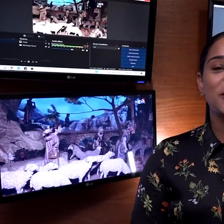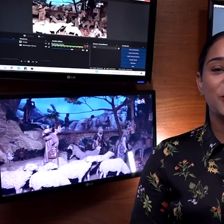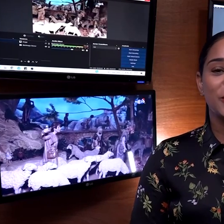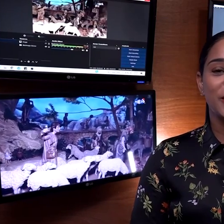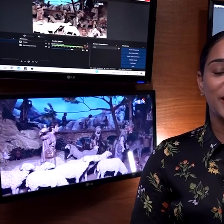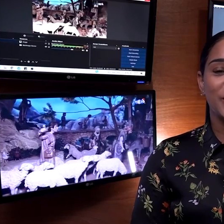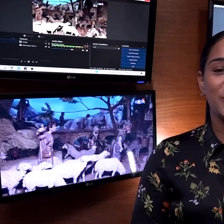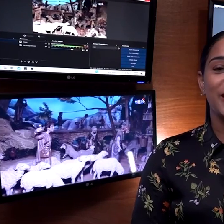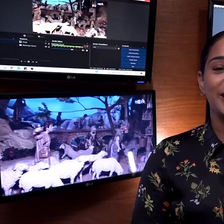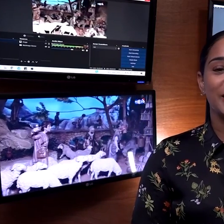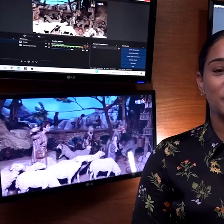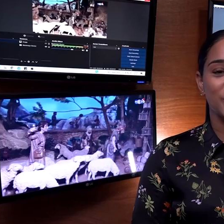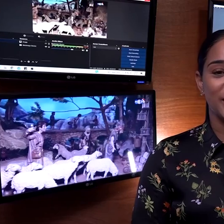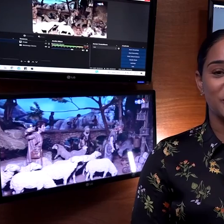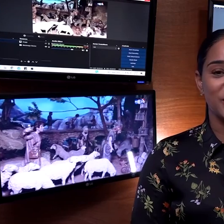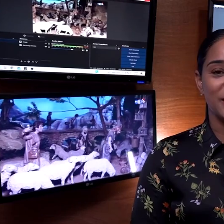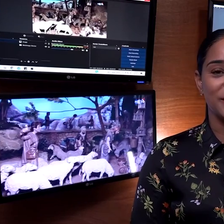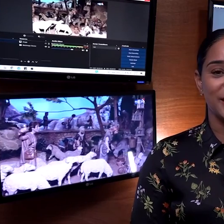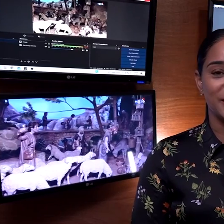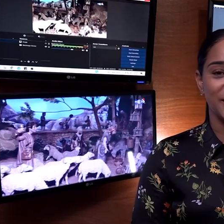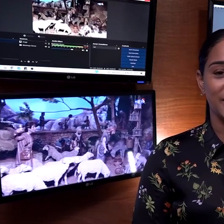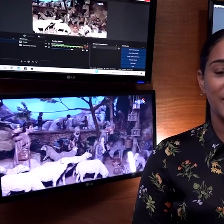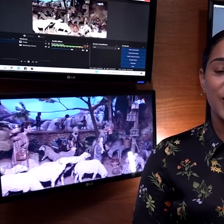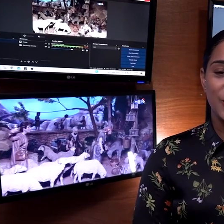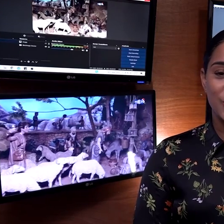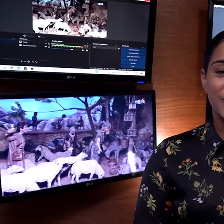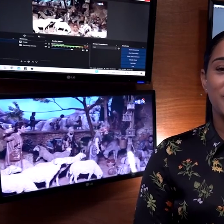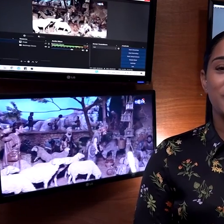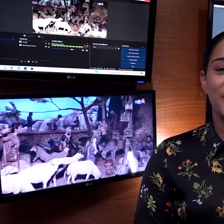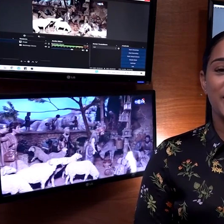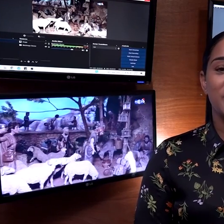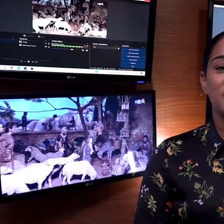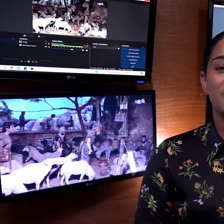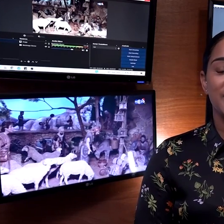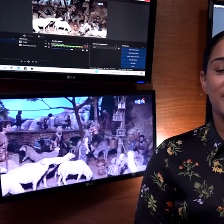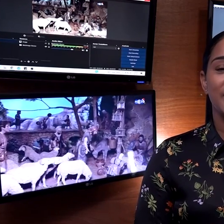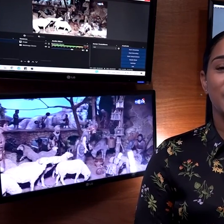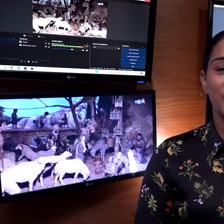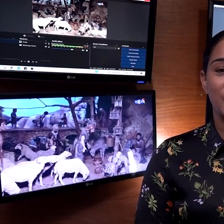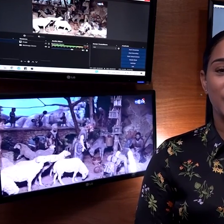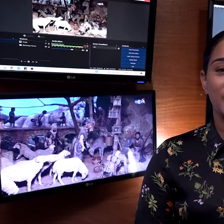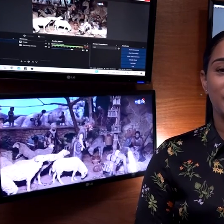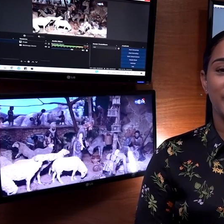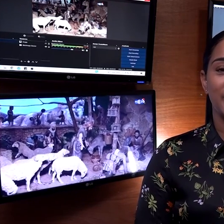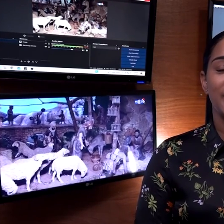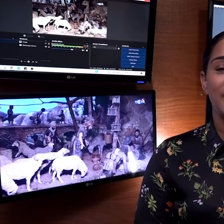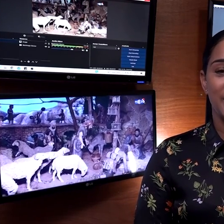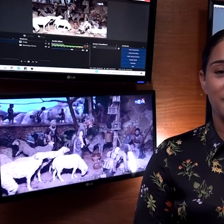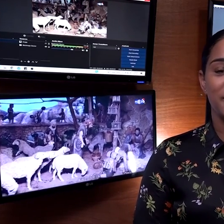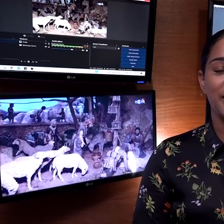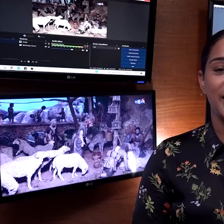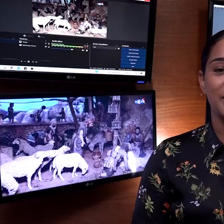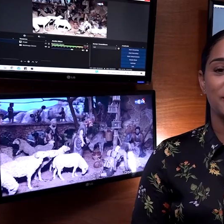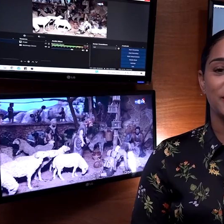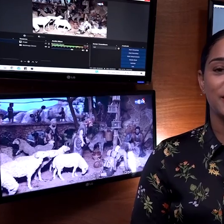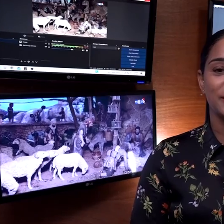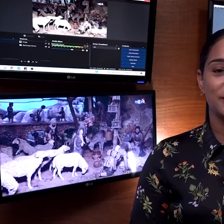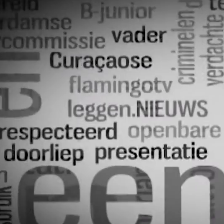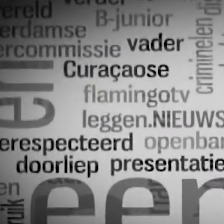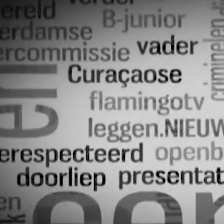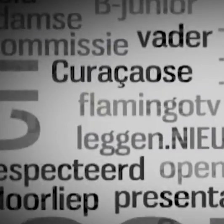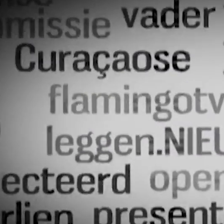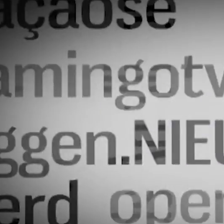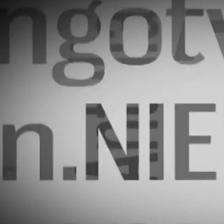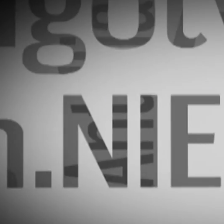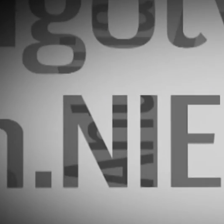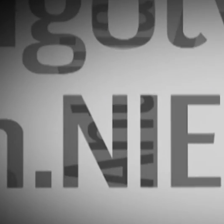Mijn naam is Charlotte van Irineo. Ik keek naar het Bonaire Journaal van deze week. NOS TV Bonaire wenst iedereen een gelukkig nieuwjaar en een fijne avond.